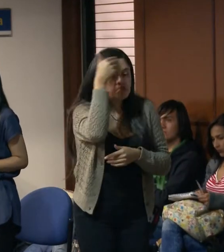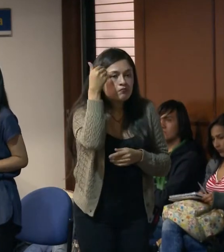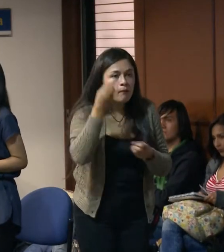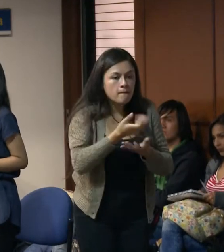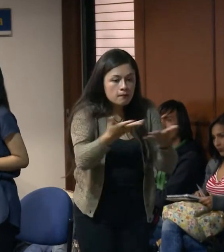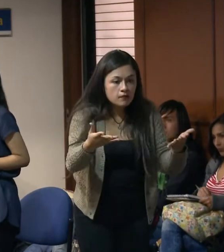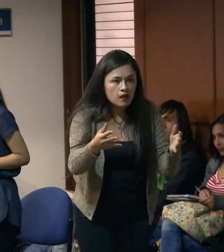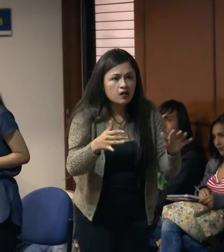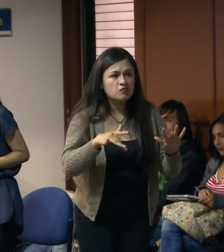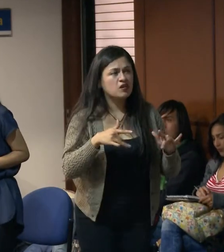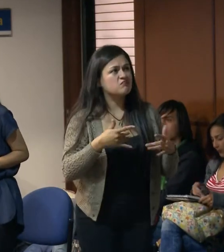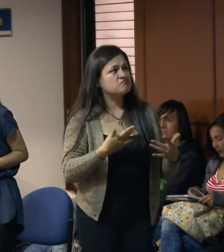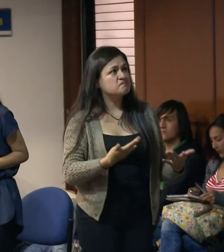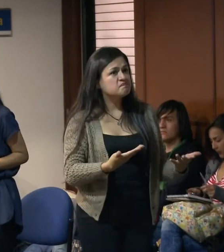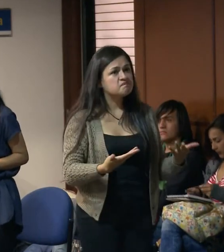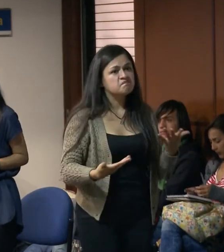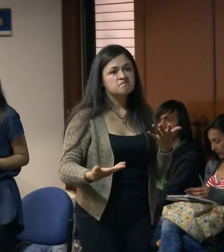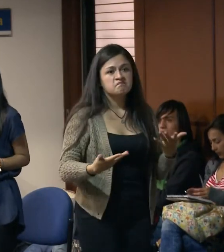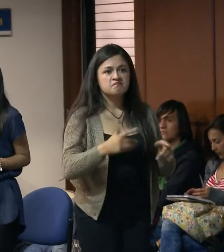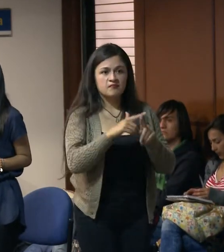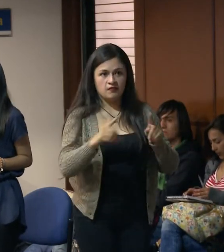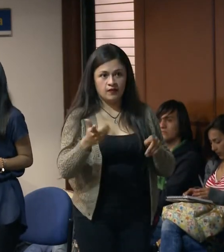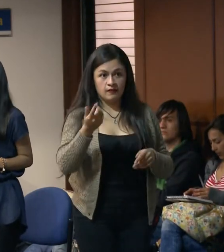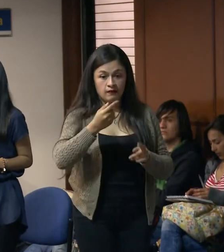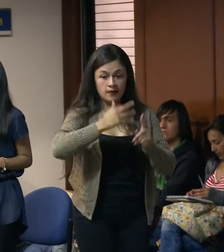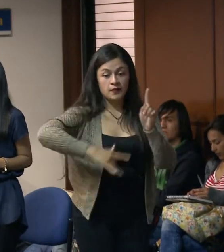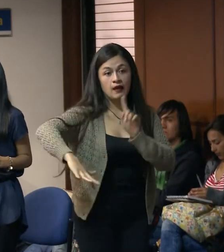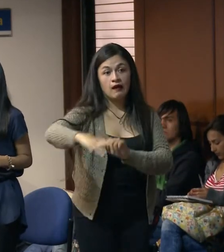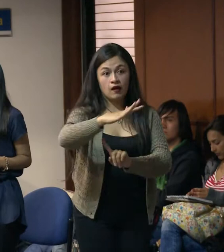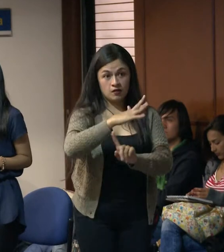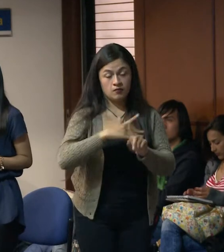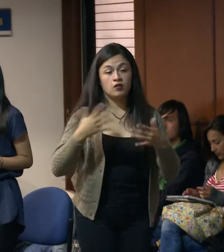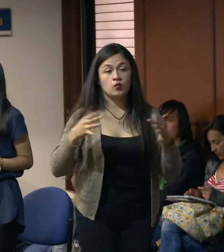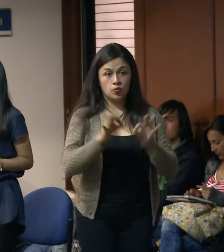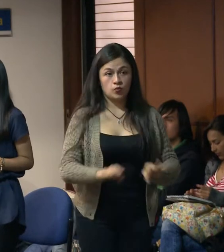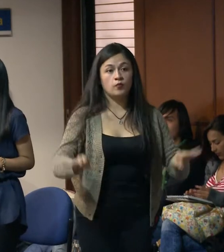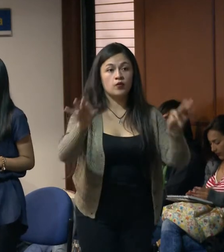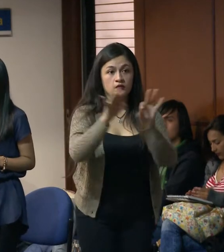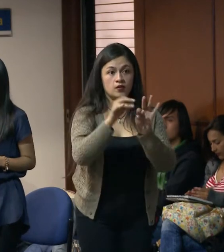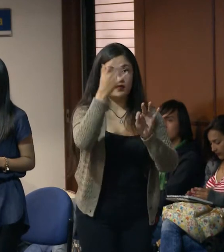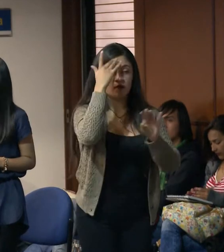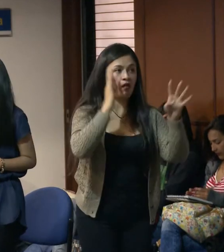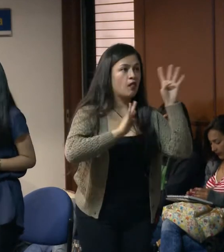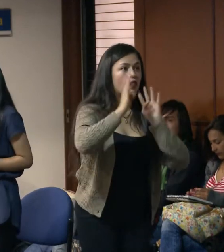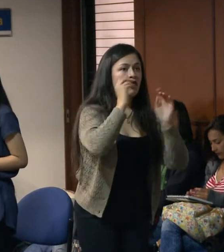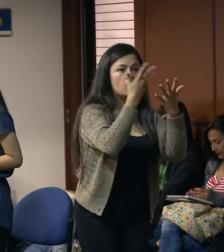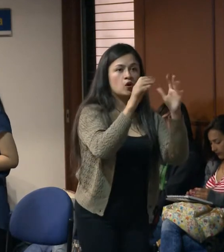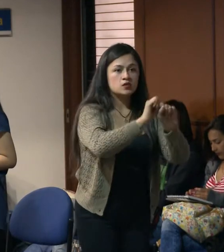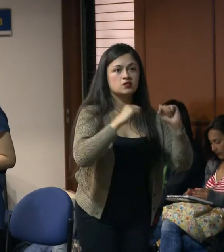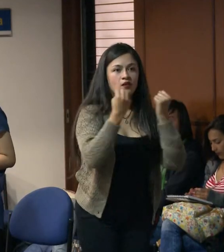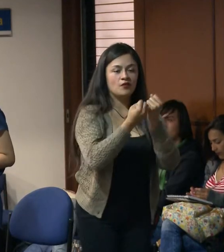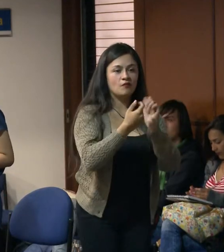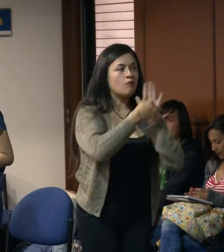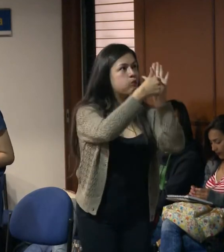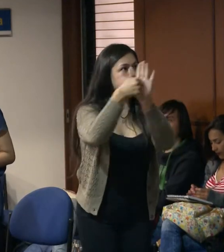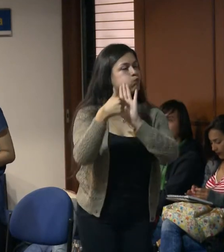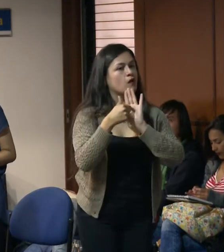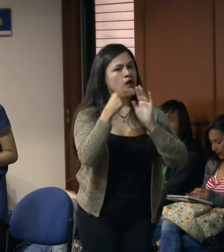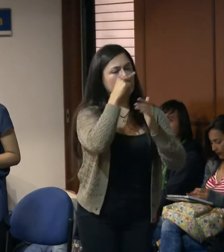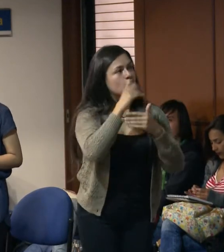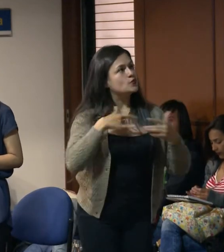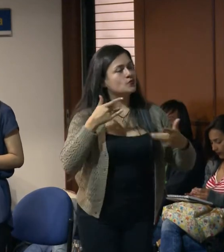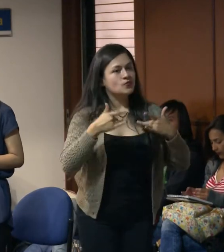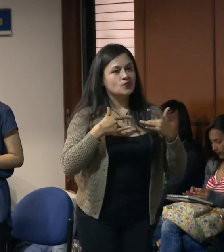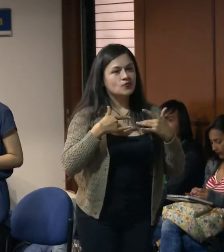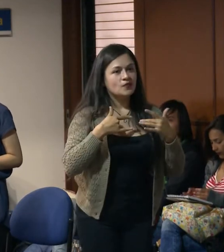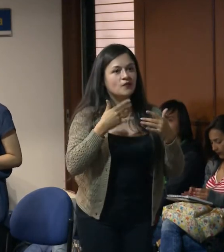respuestas. En cuanto al ambiente, el ambiente también fue bastante importante, se les mostraba mucho como la emoción cuando